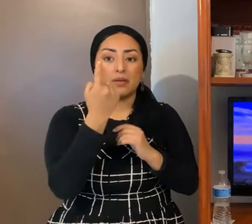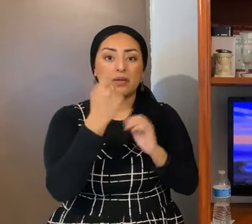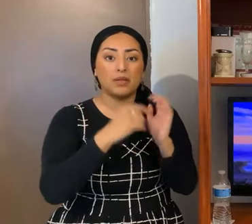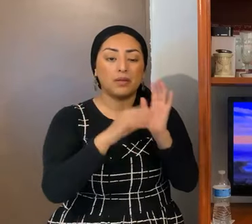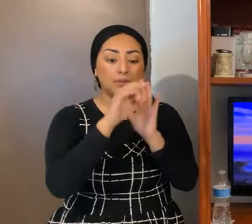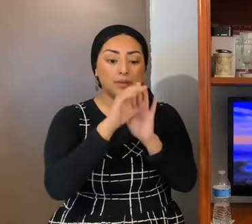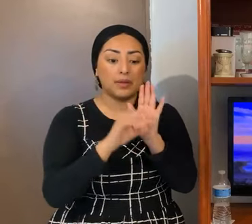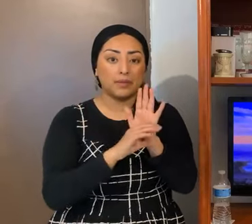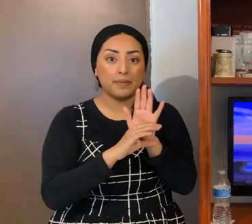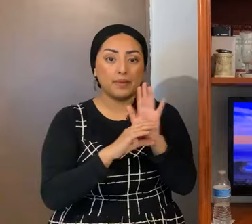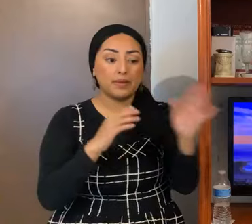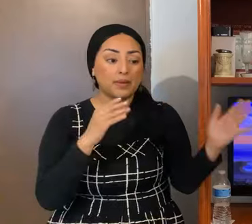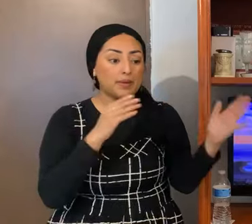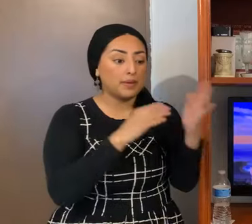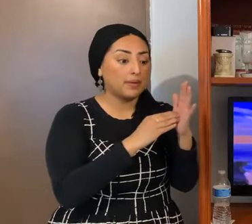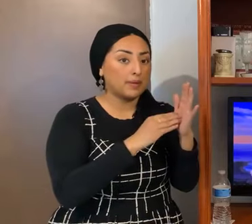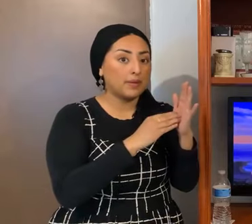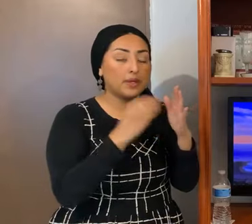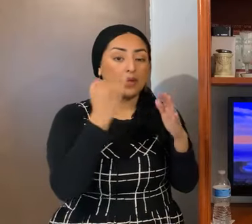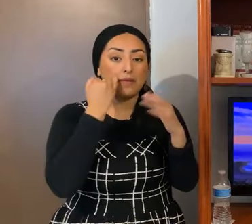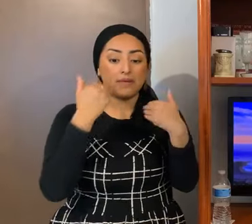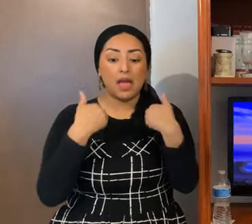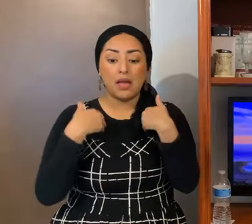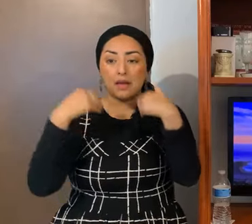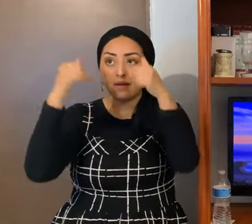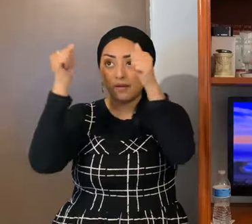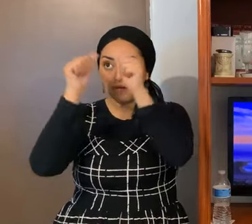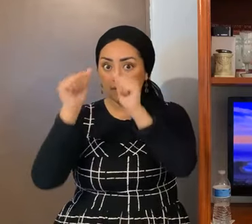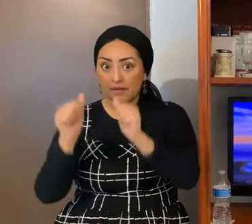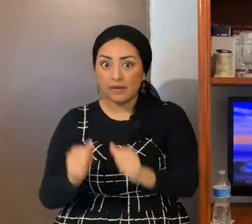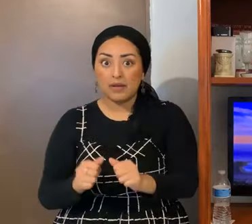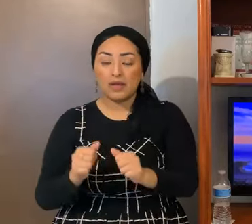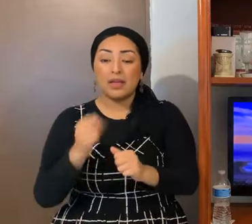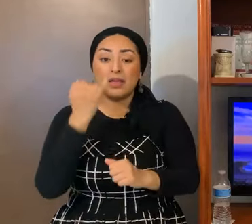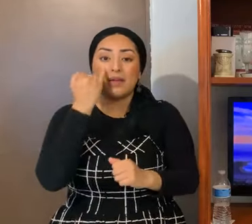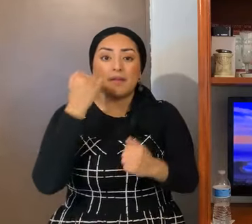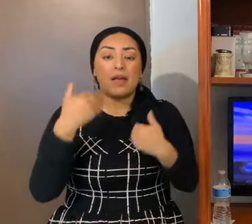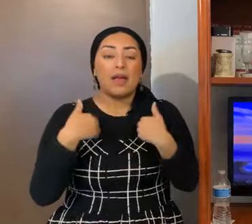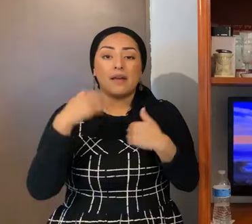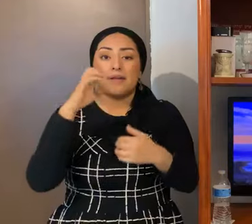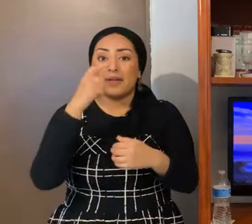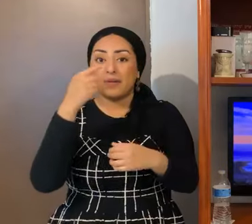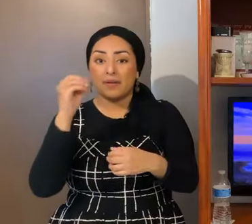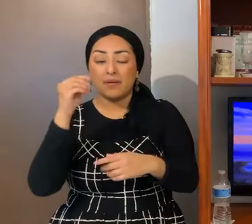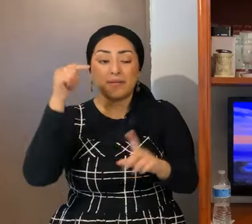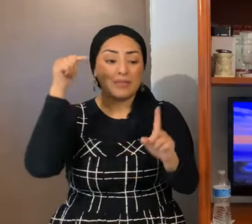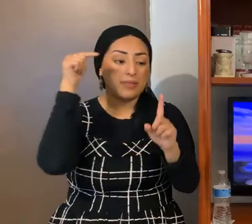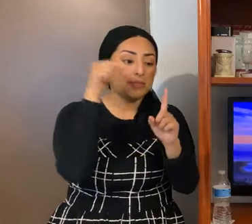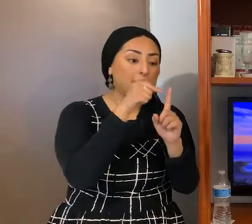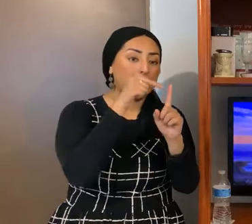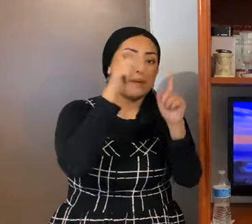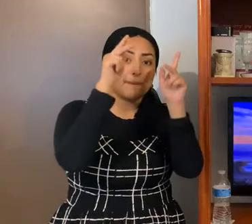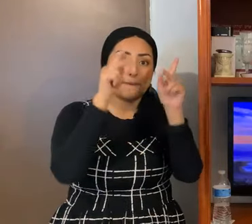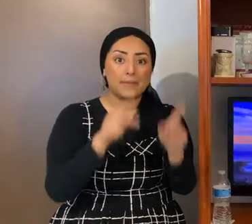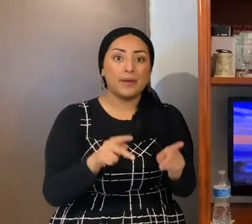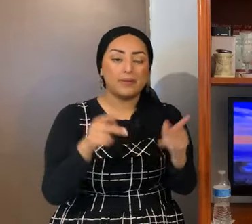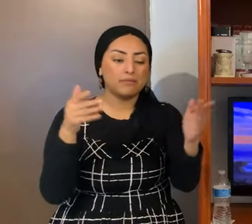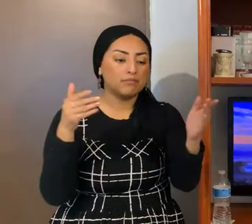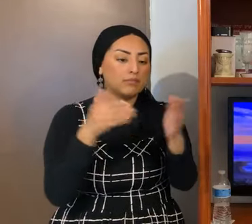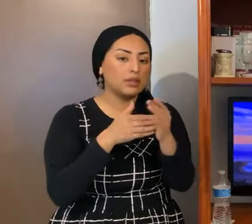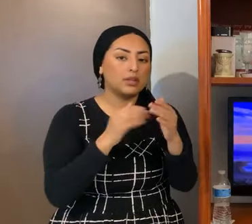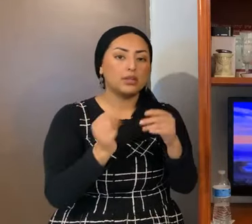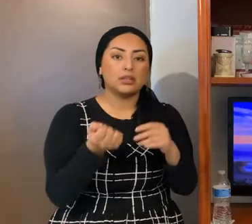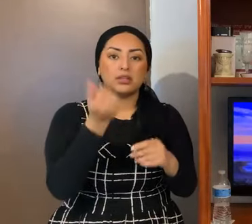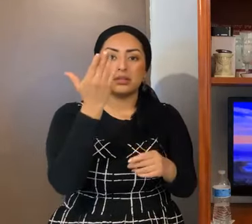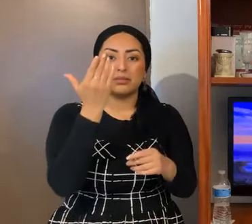si se derrama sangre inocente, si se tiene idolatría al ego, al orgullo, entonces esa persona es quebrantadora de